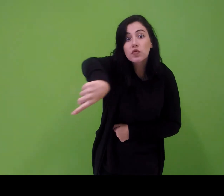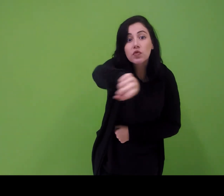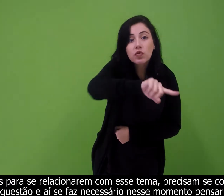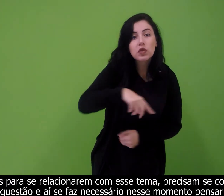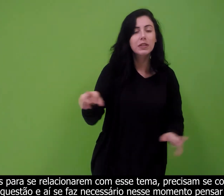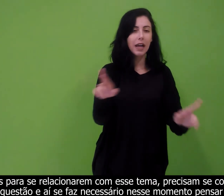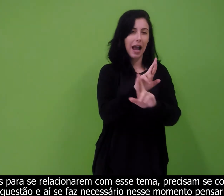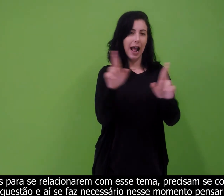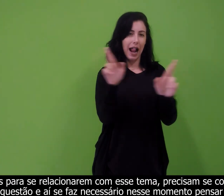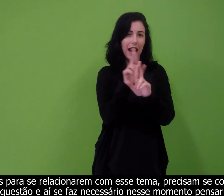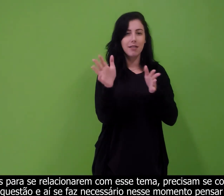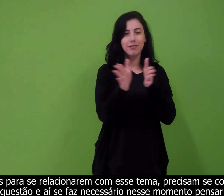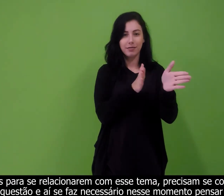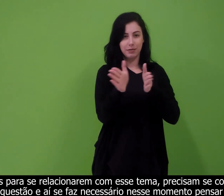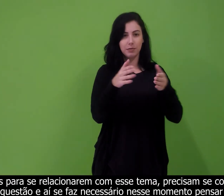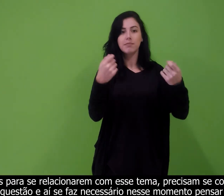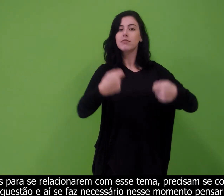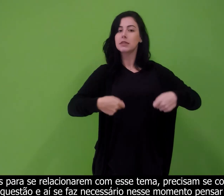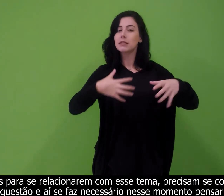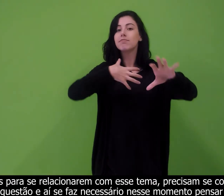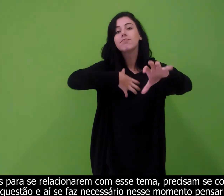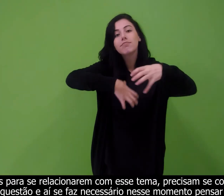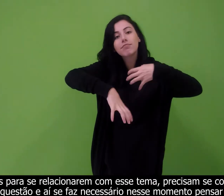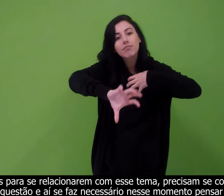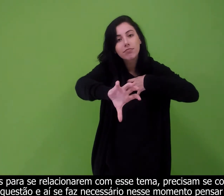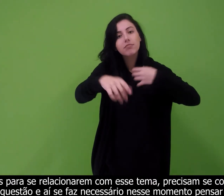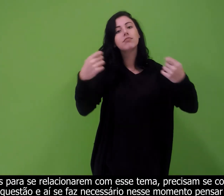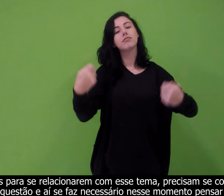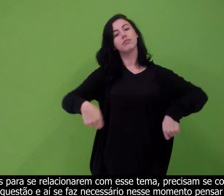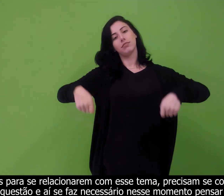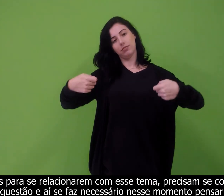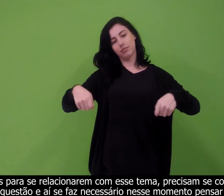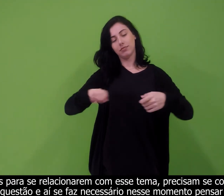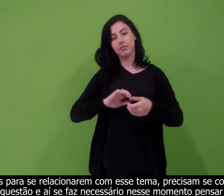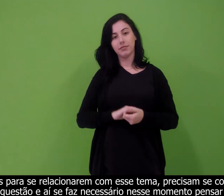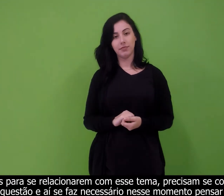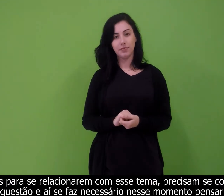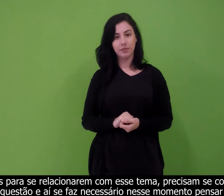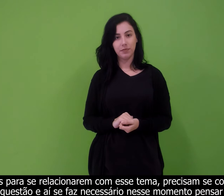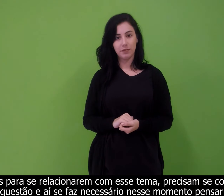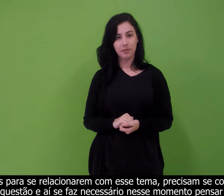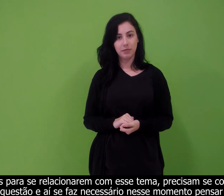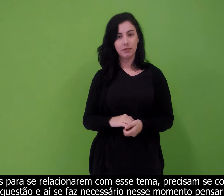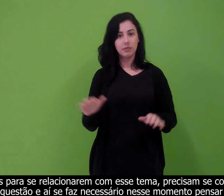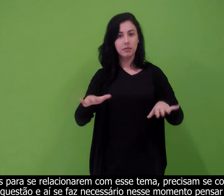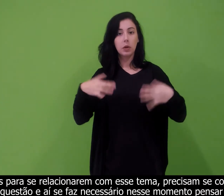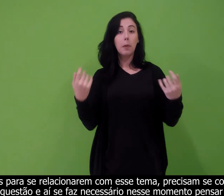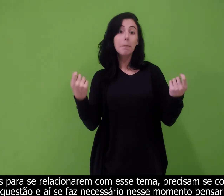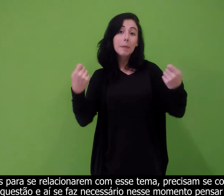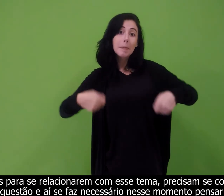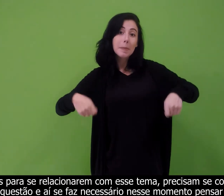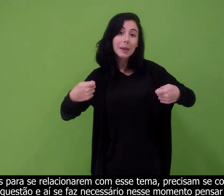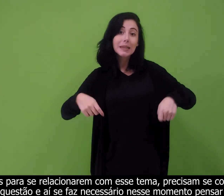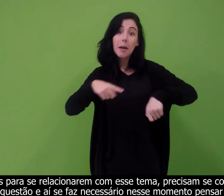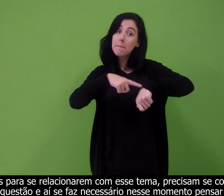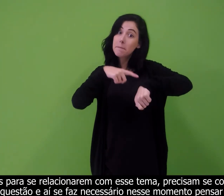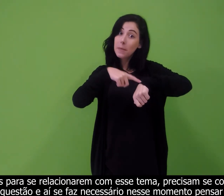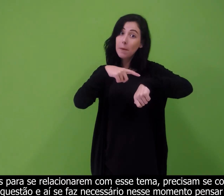Que vocês, para se relacionarem com esse tema, precisam se colocar em questão. E aí se faz necessário,